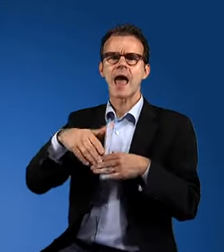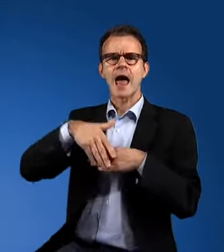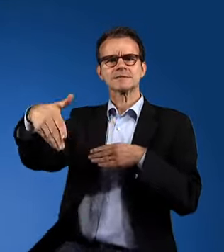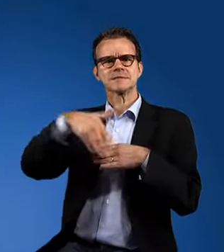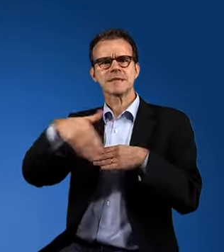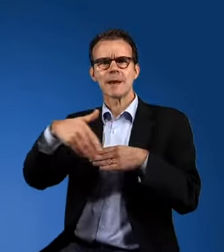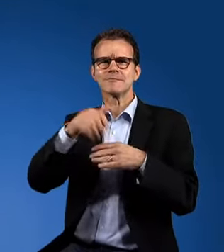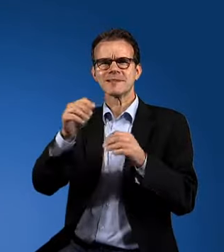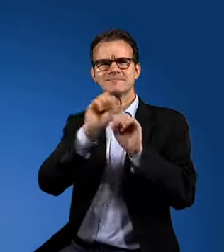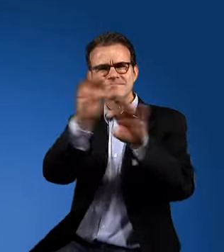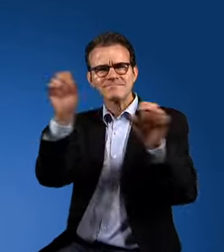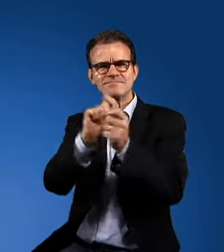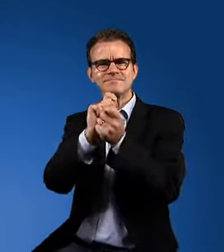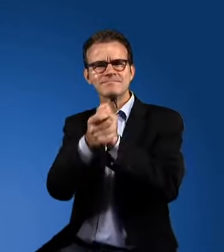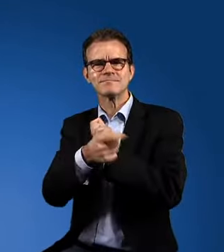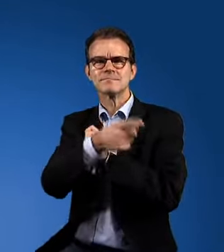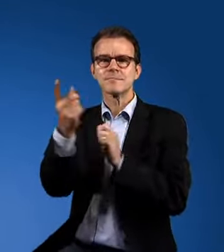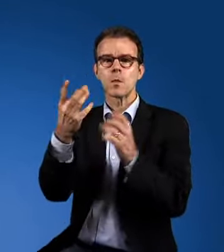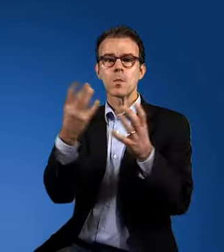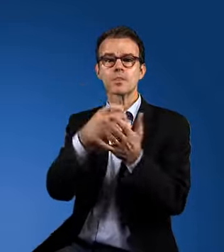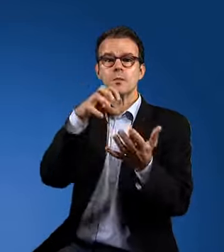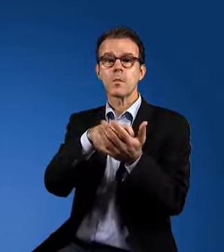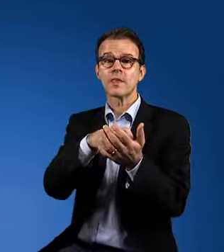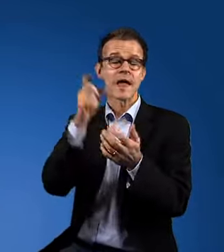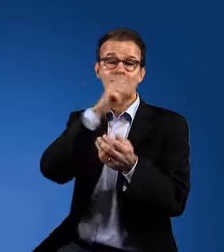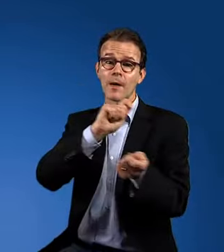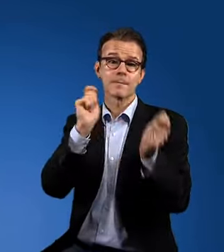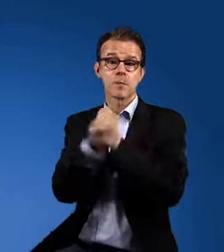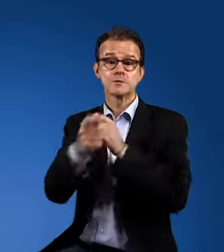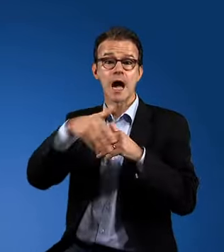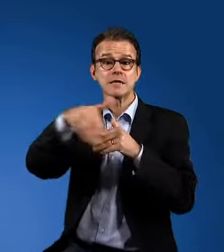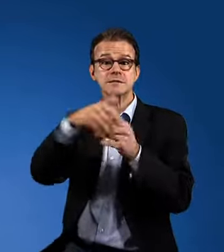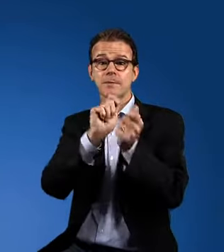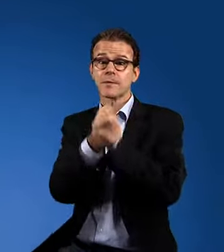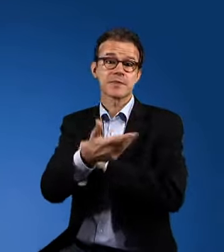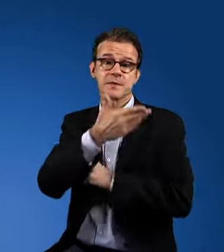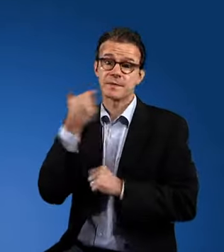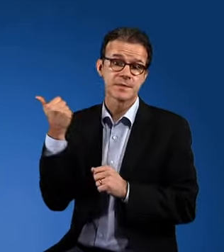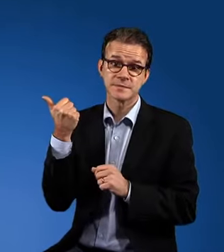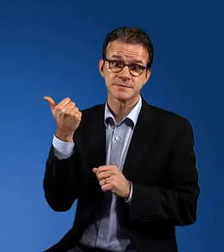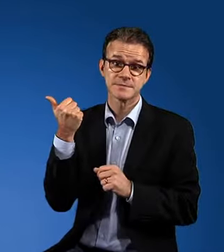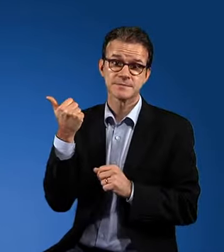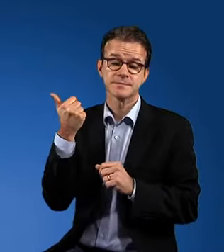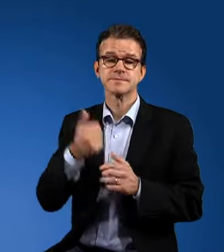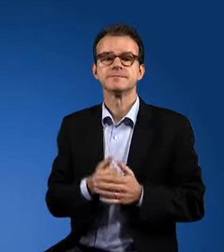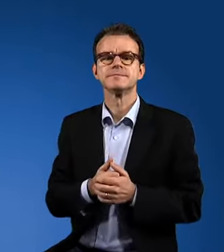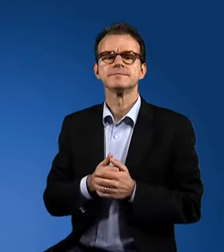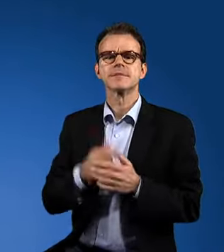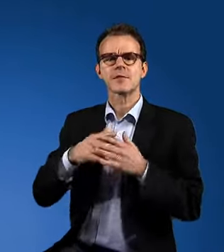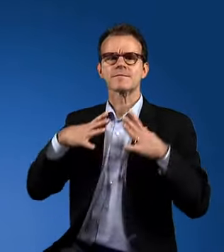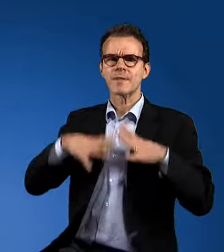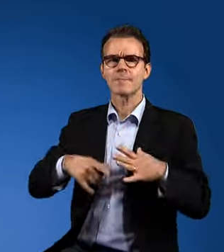läheisesti tähän asennepuolen korjaamiseen. Eli mikään yhteiskunnassa ei tule